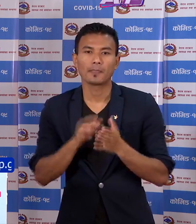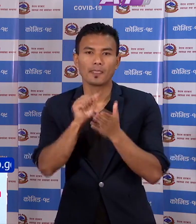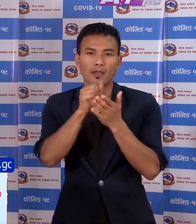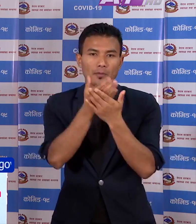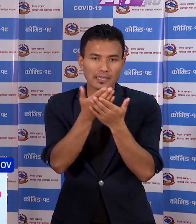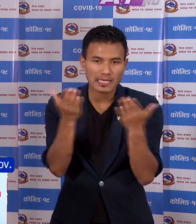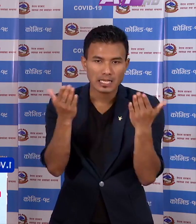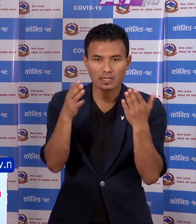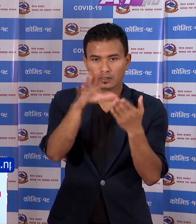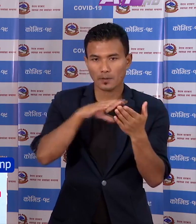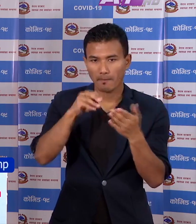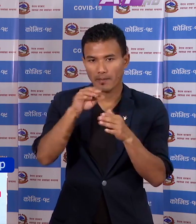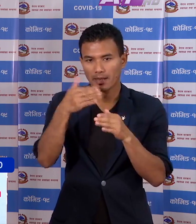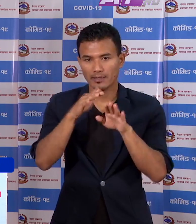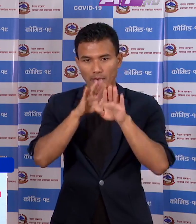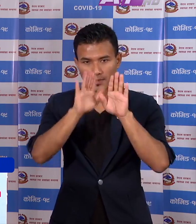प्रशारण गर्न